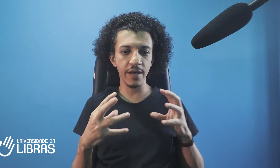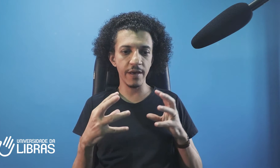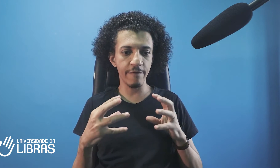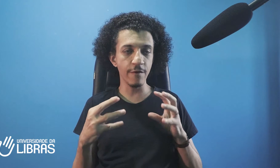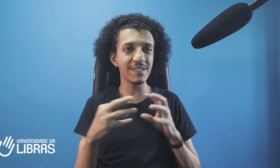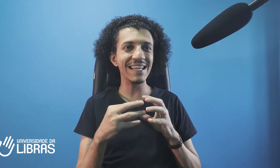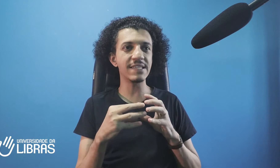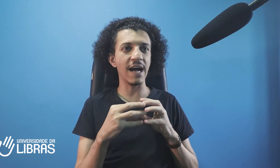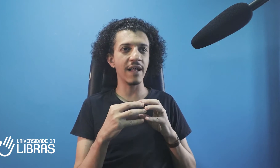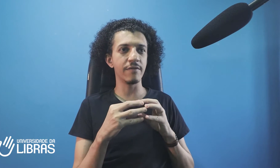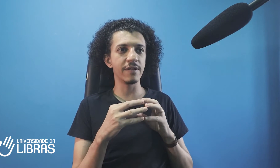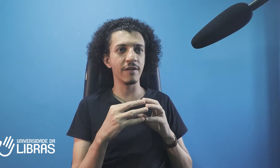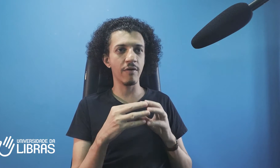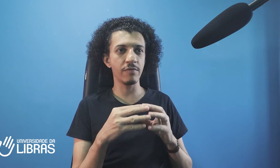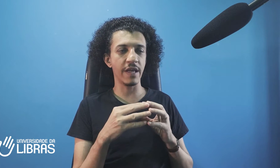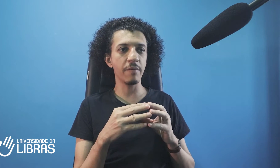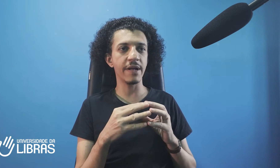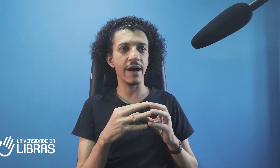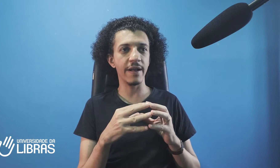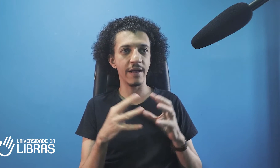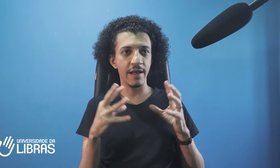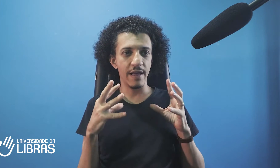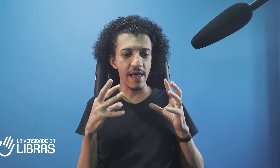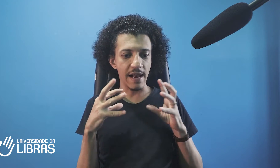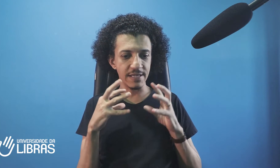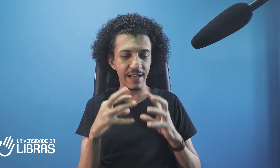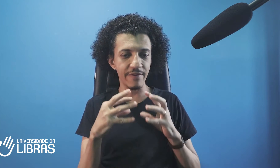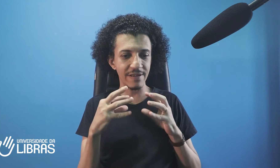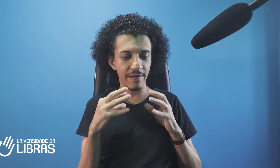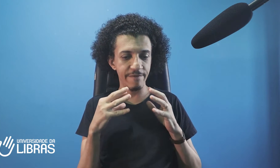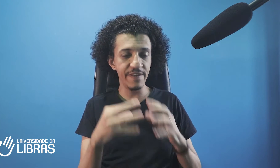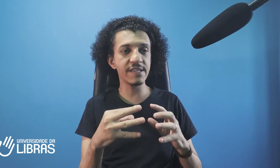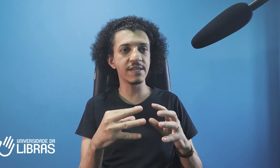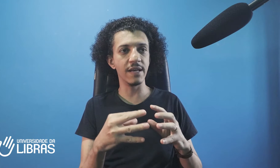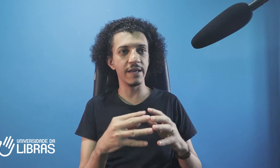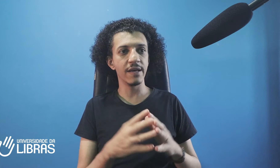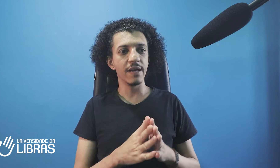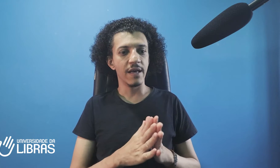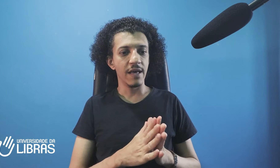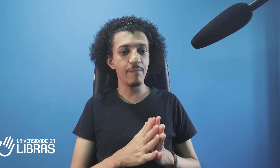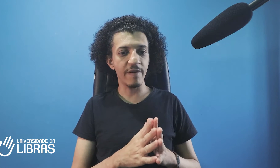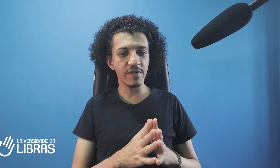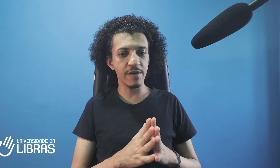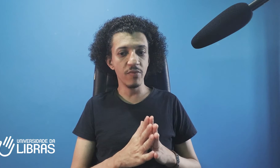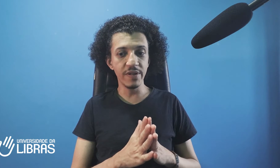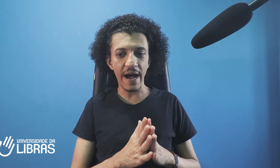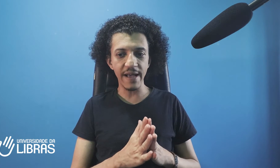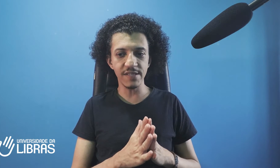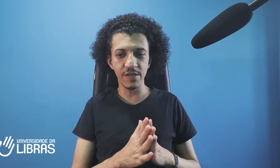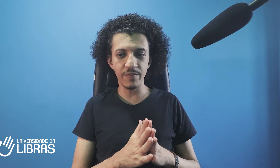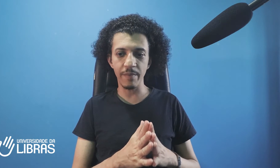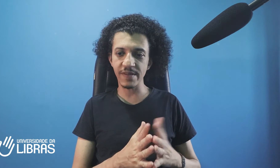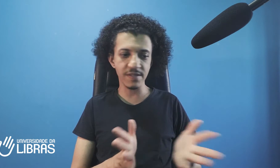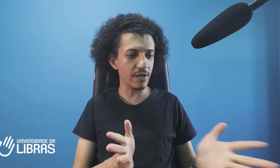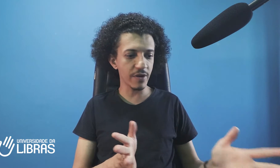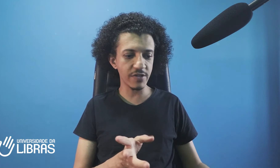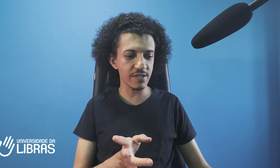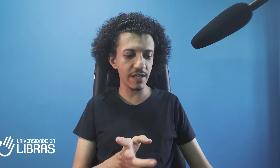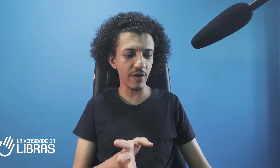meio que fossilizado entendeu é o termo Dário ela já tava fixame e para você mudar esse tipo têm pesquisador tu